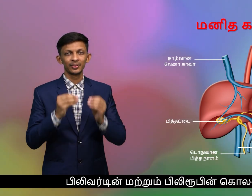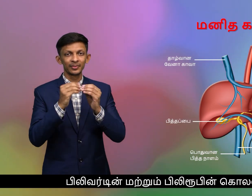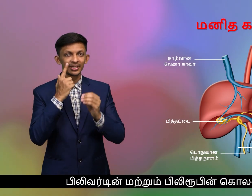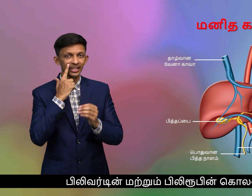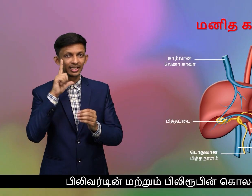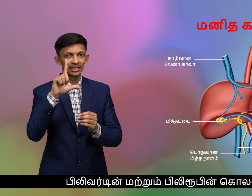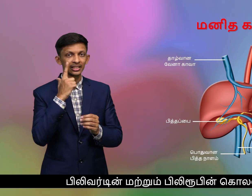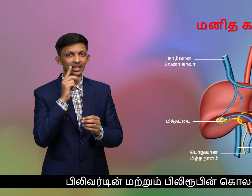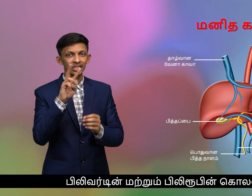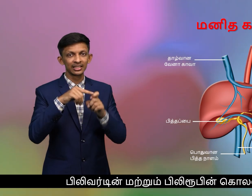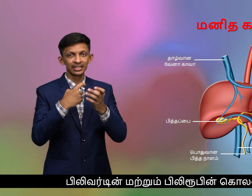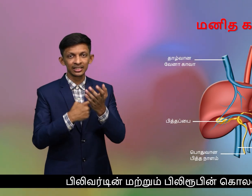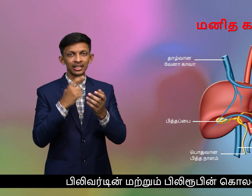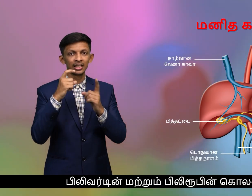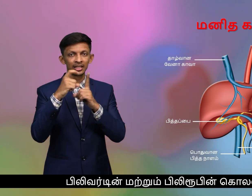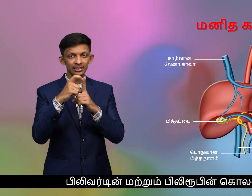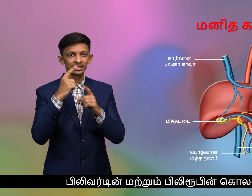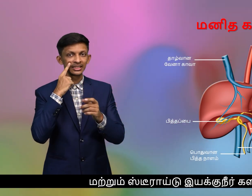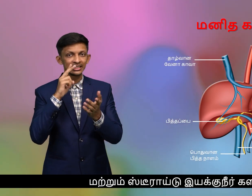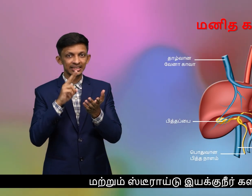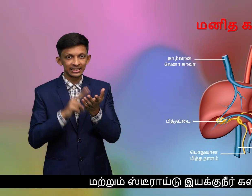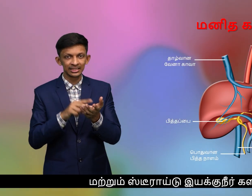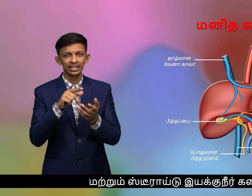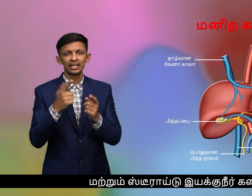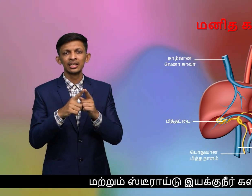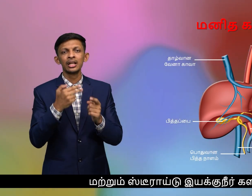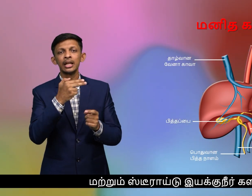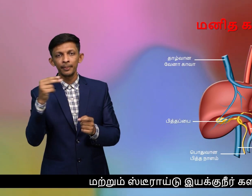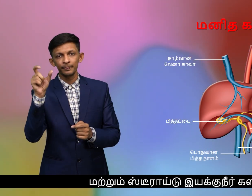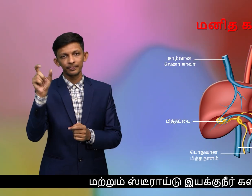பிலிவர்டின் மற்றும் பிலிருபின் கொலஸ்ட்ரால் மற்றும் ஸ்டெராய்டு இயக்குநீர்களின்